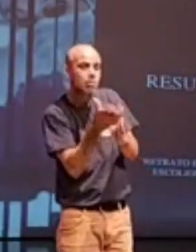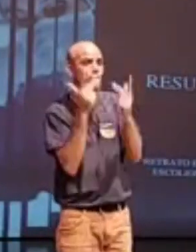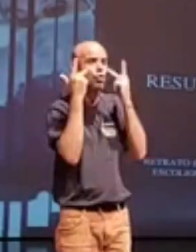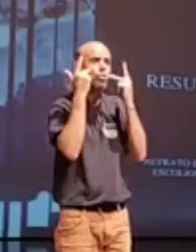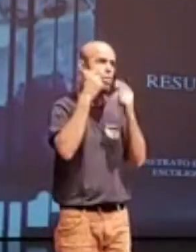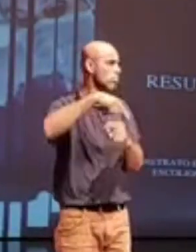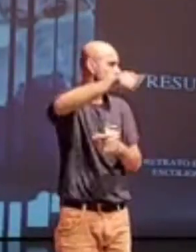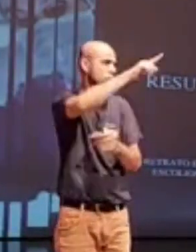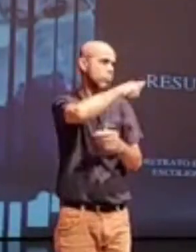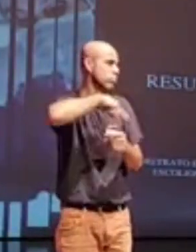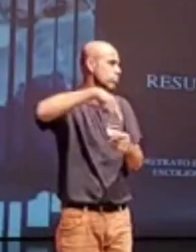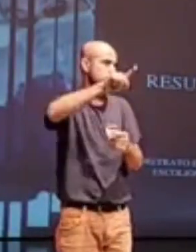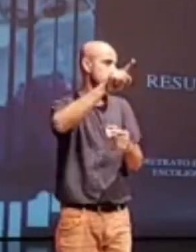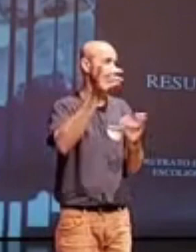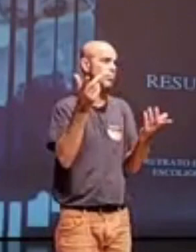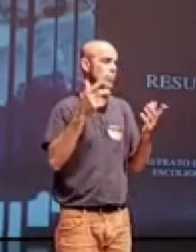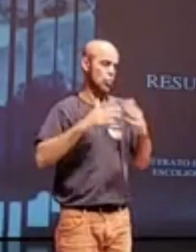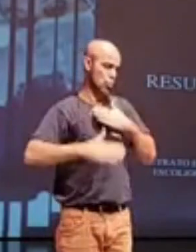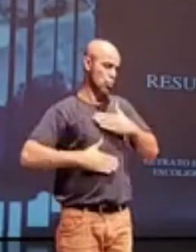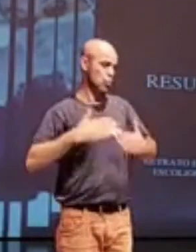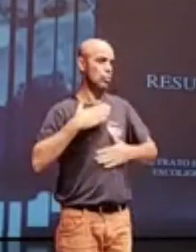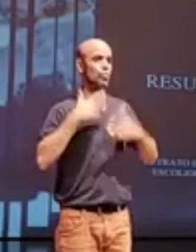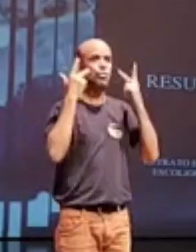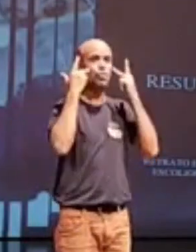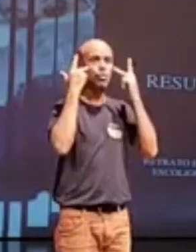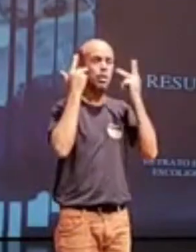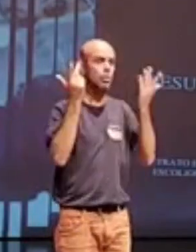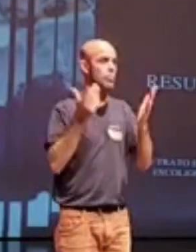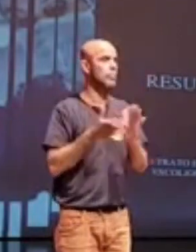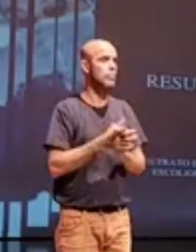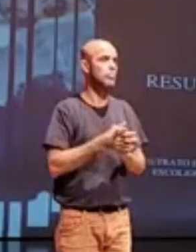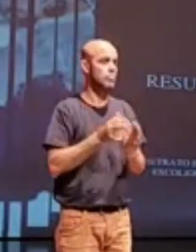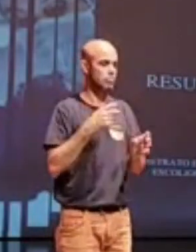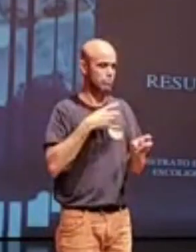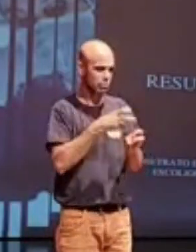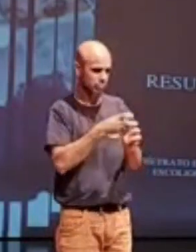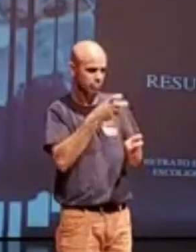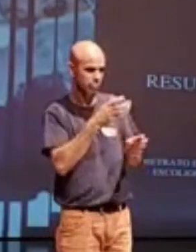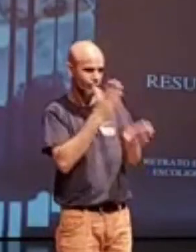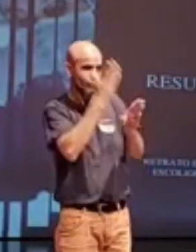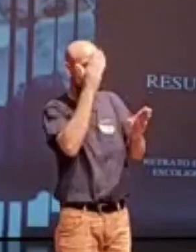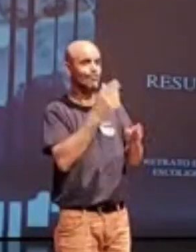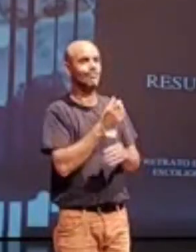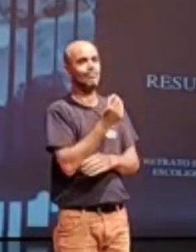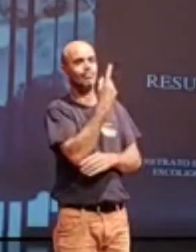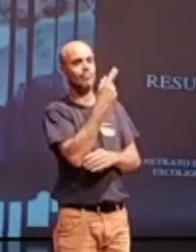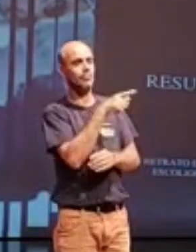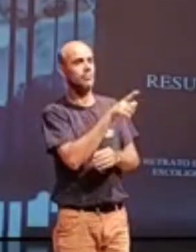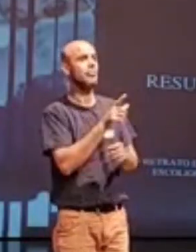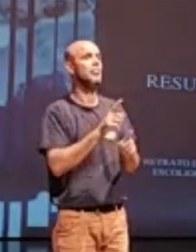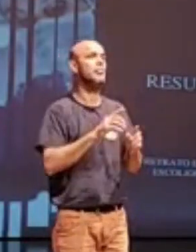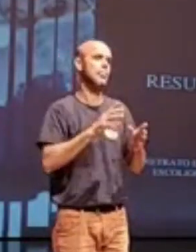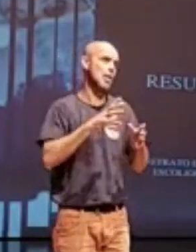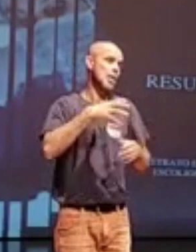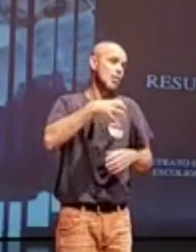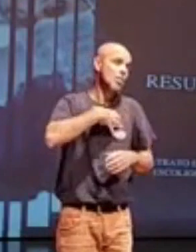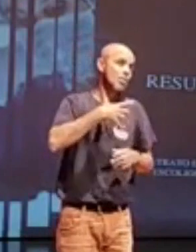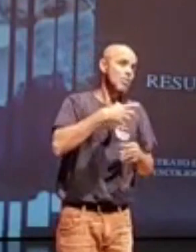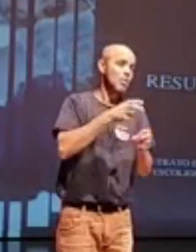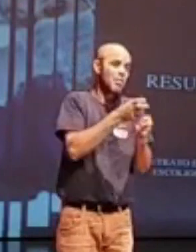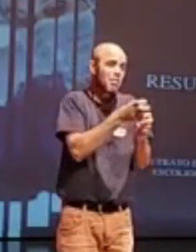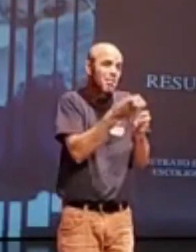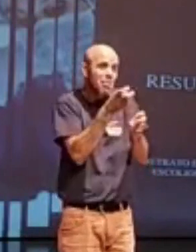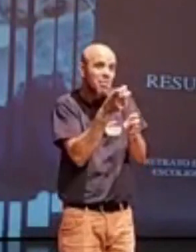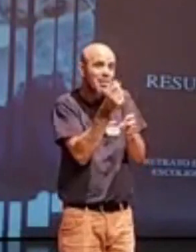Isso é constitucional. Às vezes é normal ter uma discrepância das pernas. Eventualmente você tem meio centímetro,